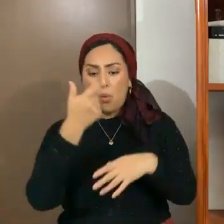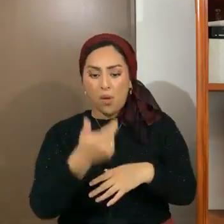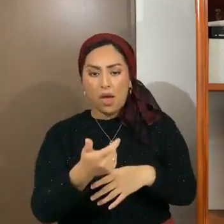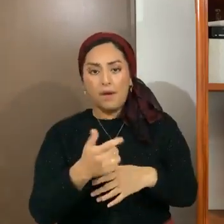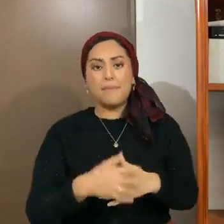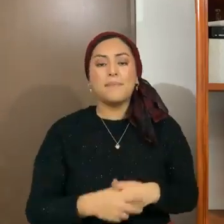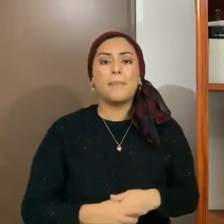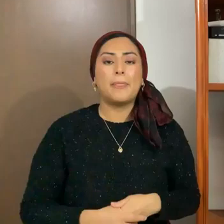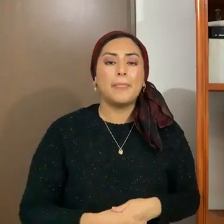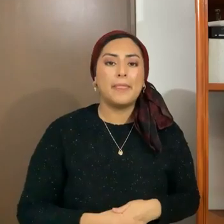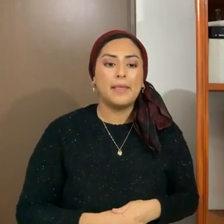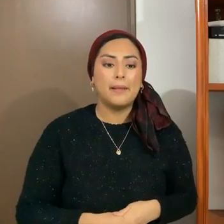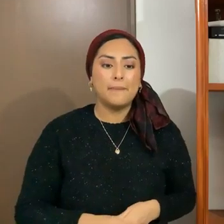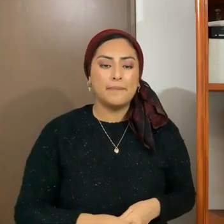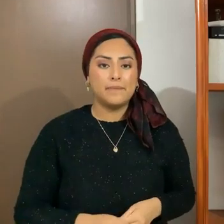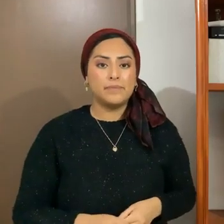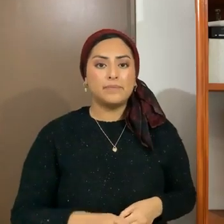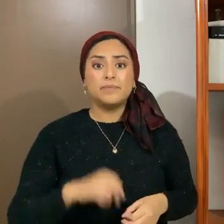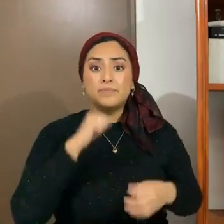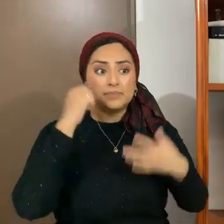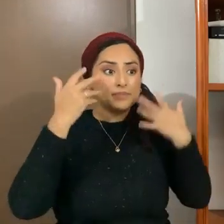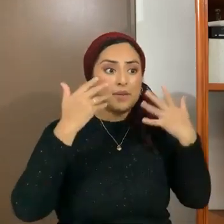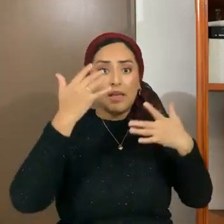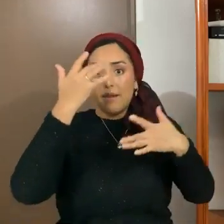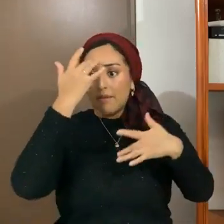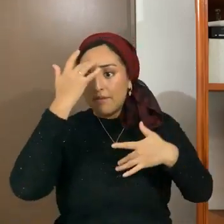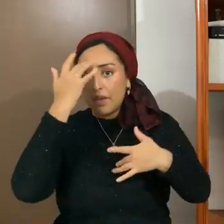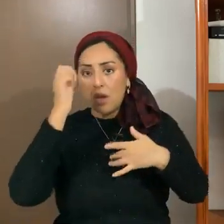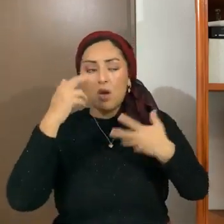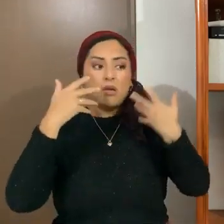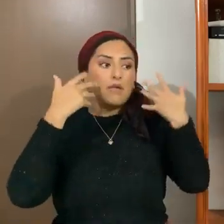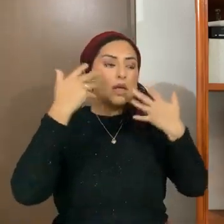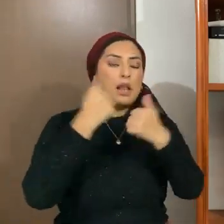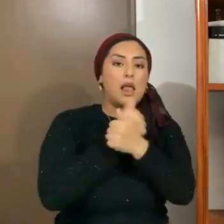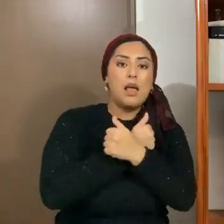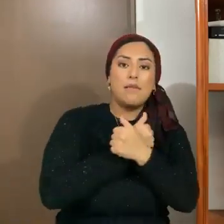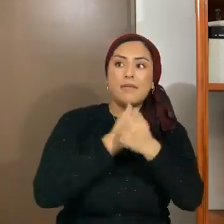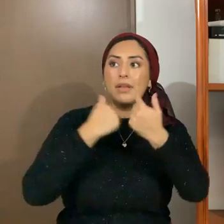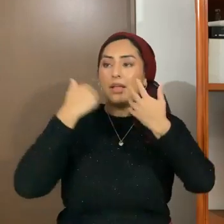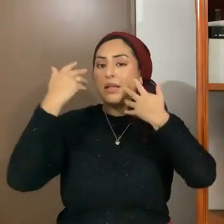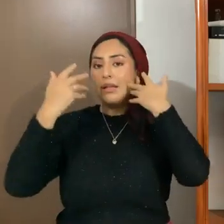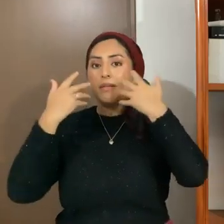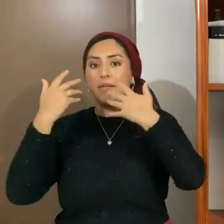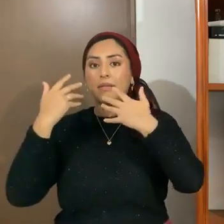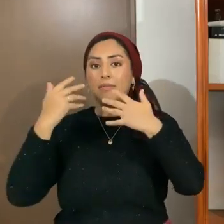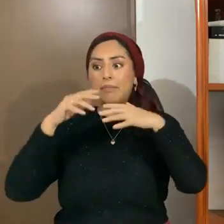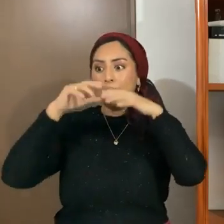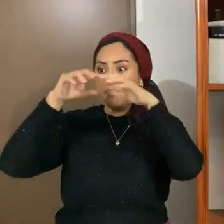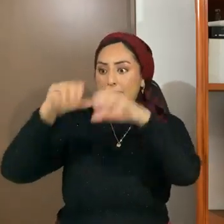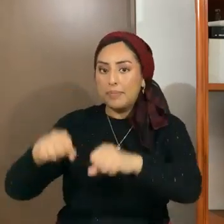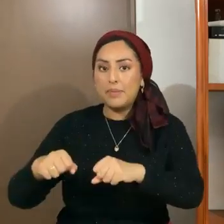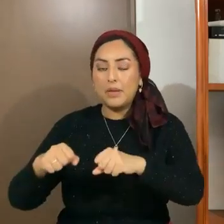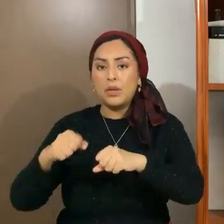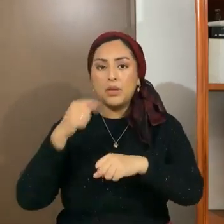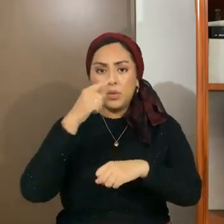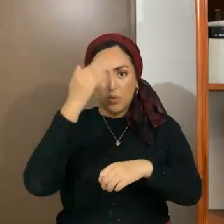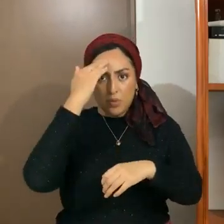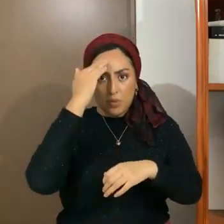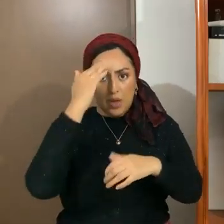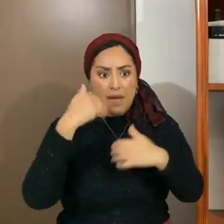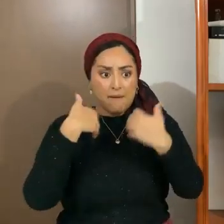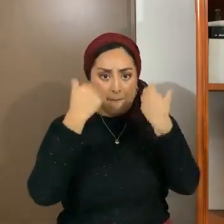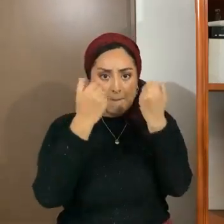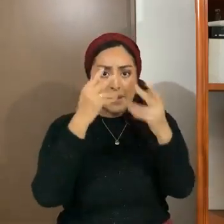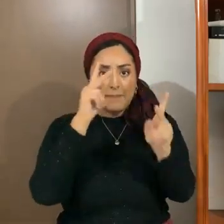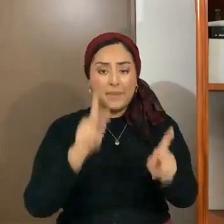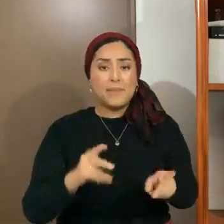delirio profético, que no tengas delirio de enfermedad, delirio de amor, etc. Delirio de persecución. ¿Sabían que hay mucha gente